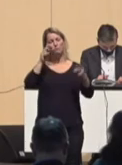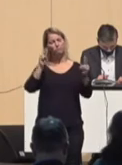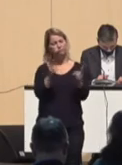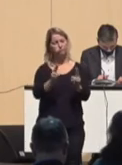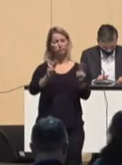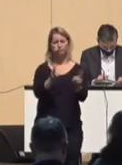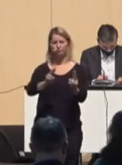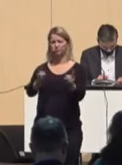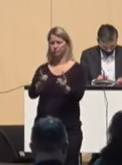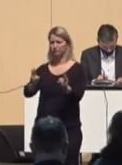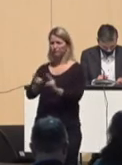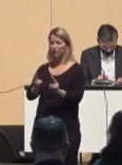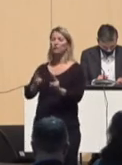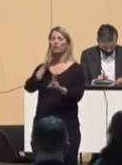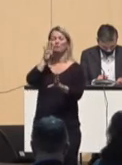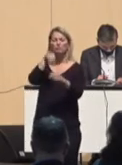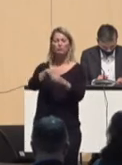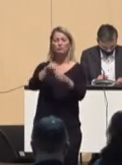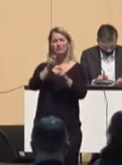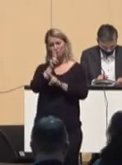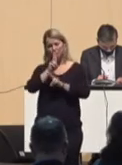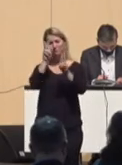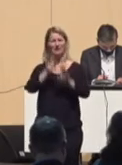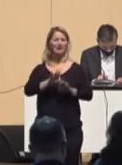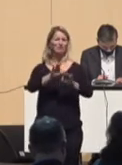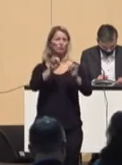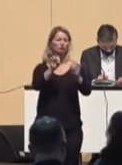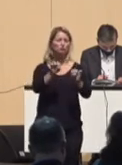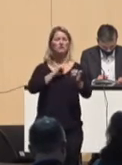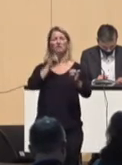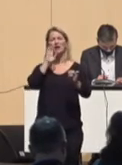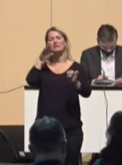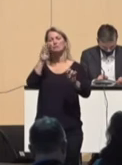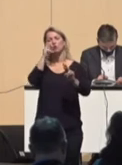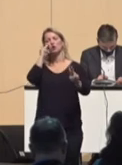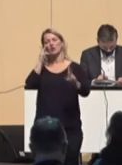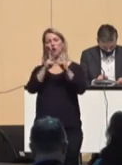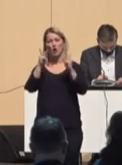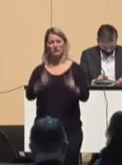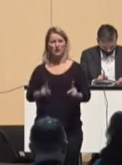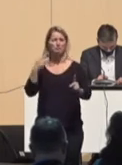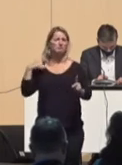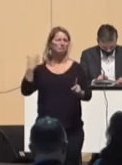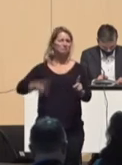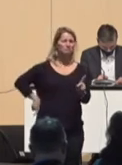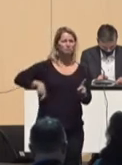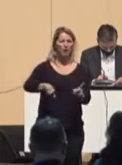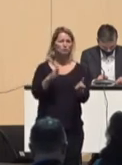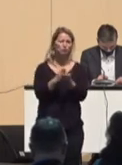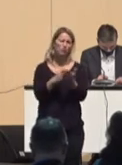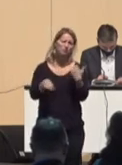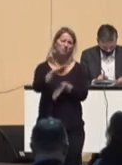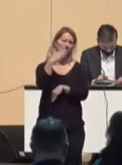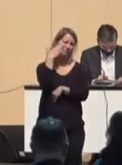möglichst effektiven Infektionsschutzes. Es gibt Hygienekonzepte, wir haben dafür schon viel Geld an die Hand genommen, das wissen Sie alles. Und